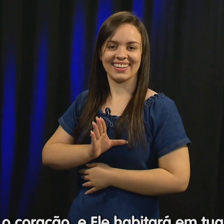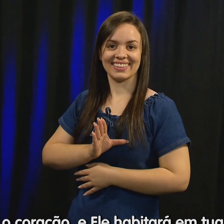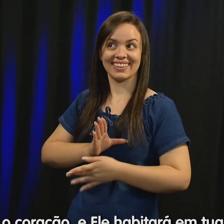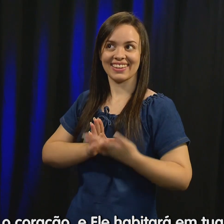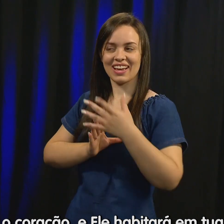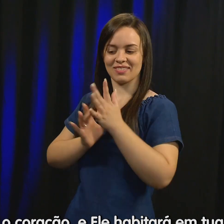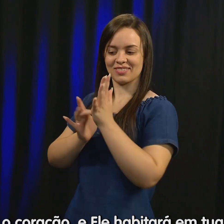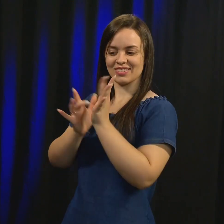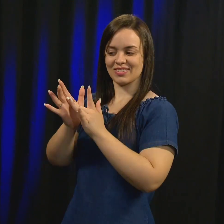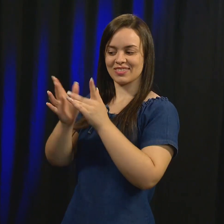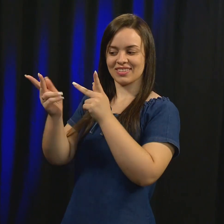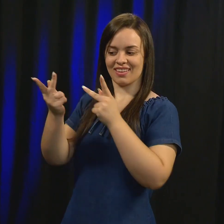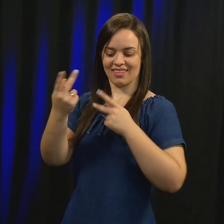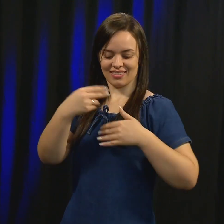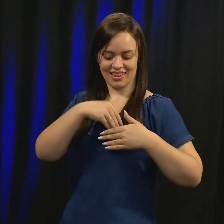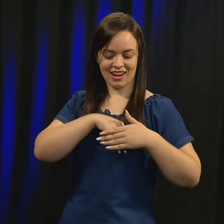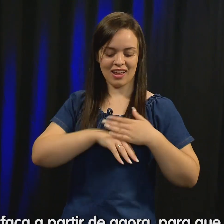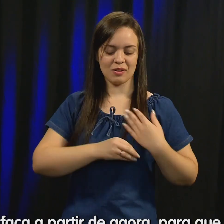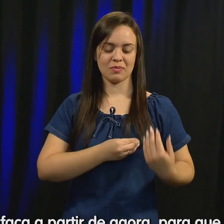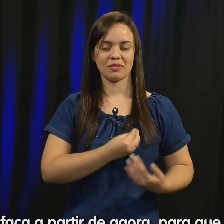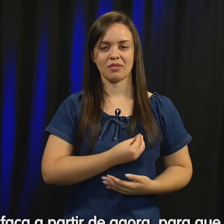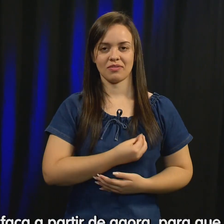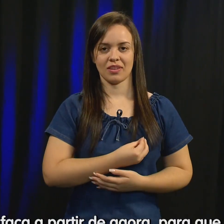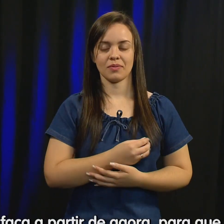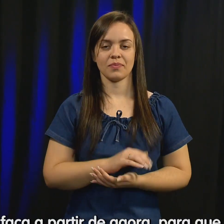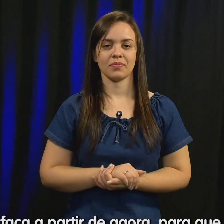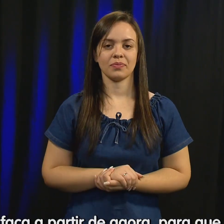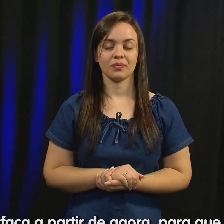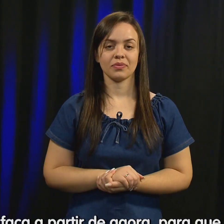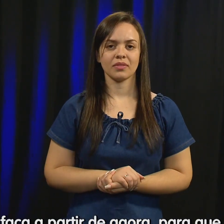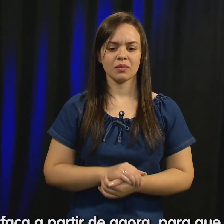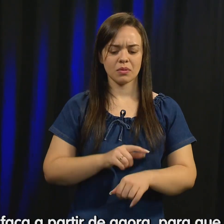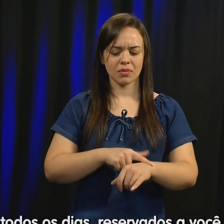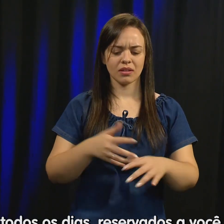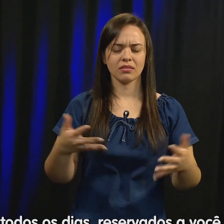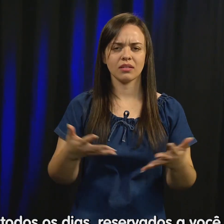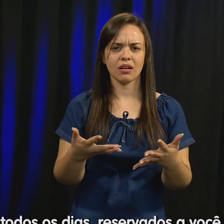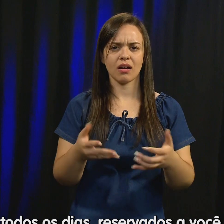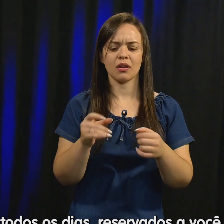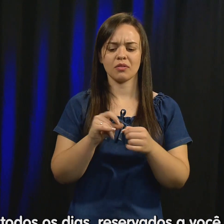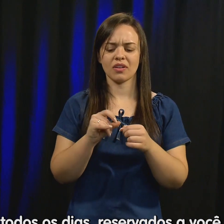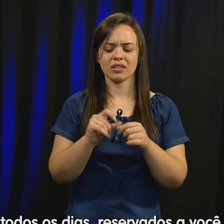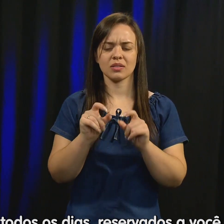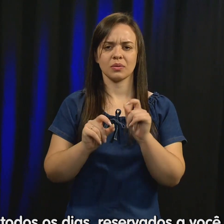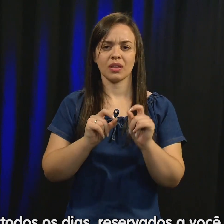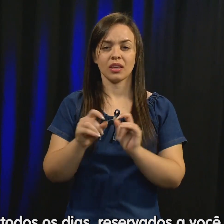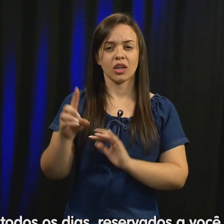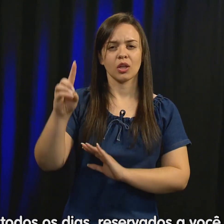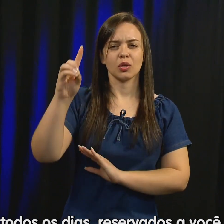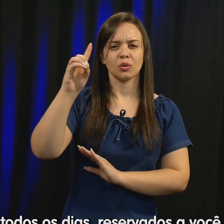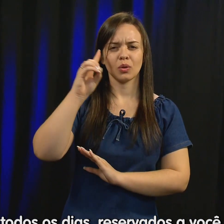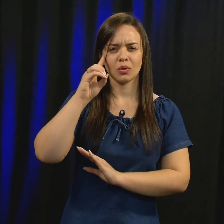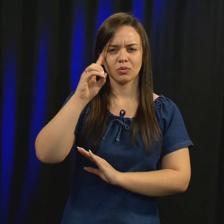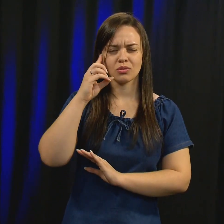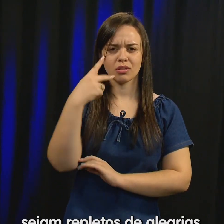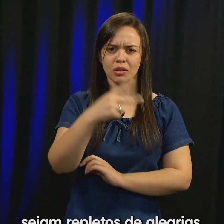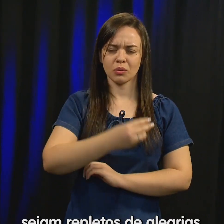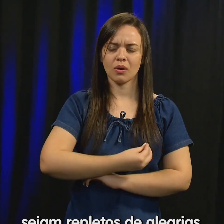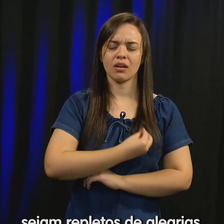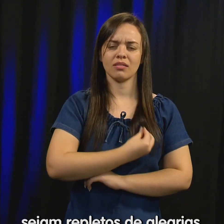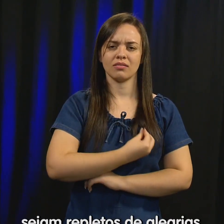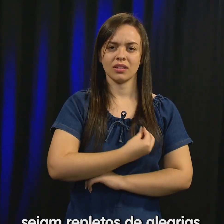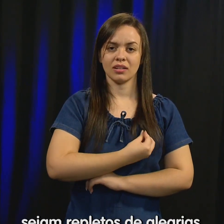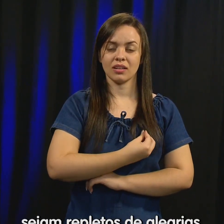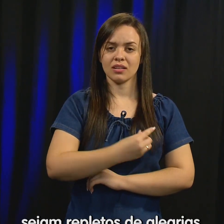habitará em tua vida. Faça a partir de agora para que todos os dias reservados a você